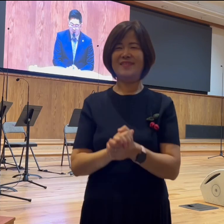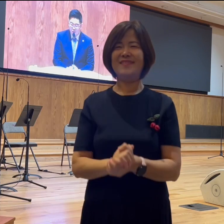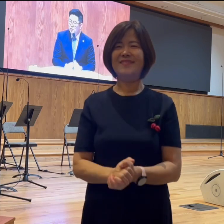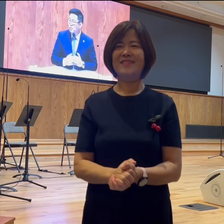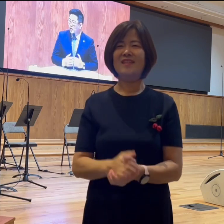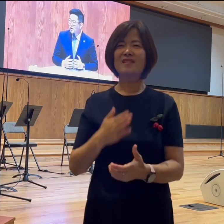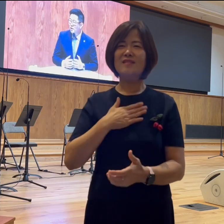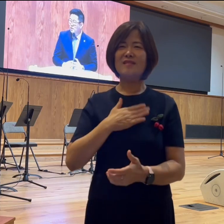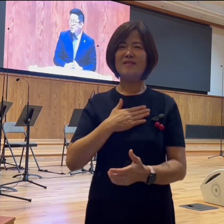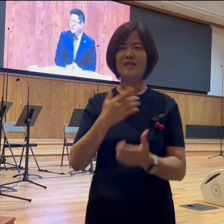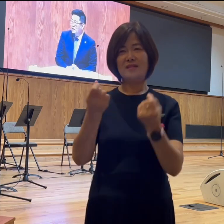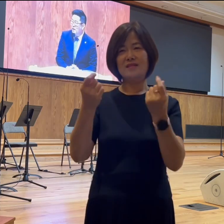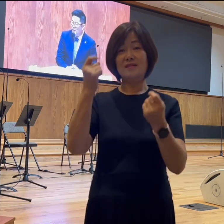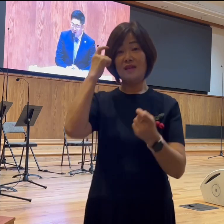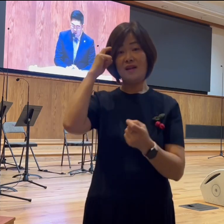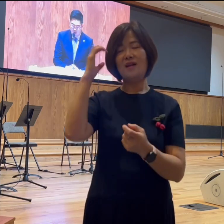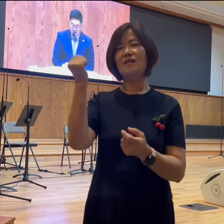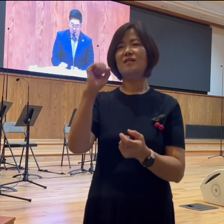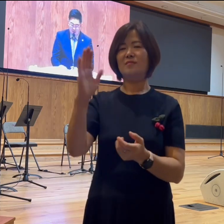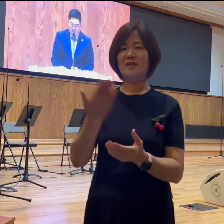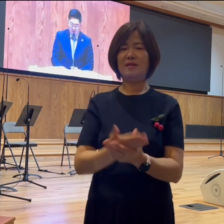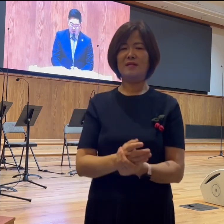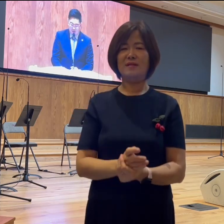저도 정말 그렇게 생각합니다.